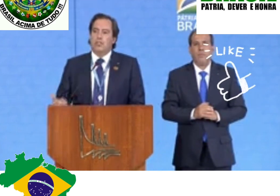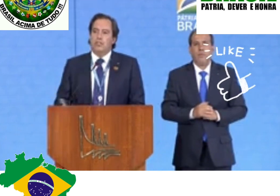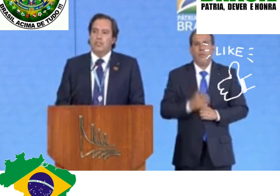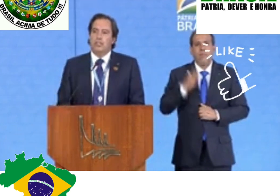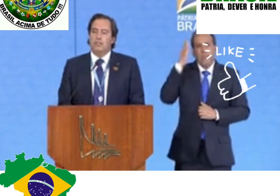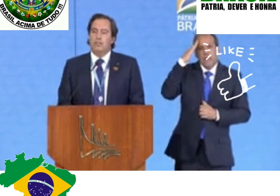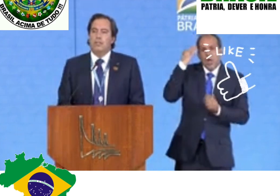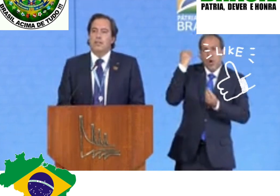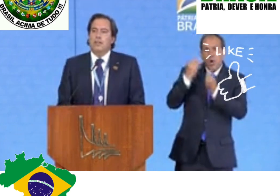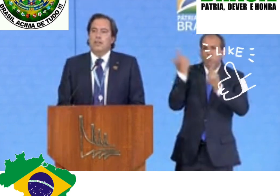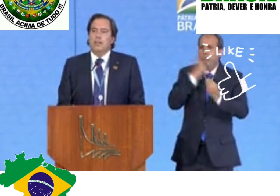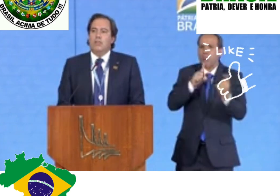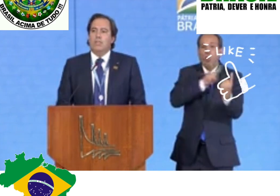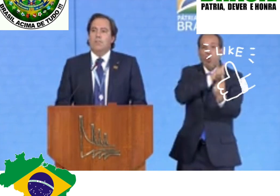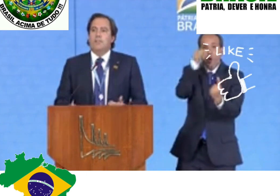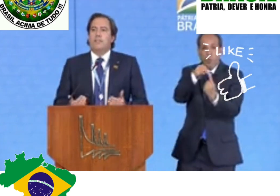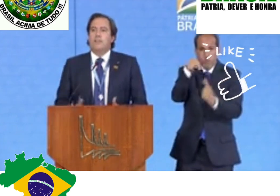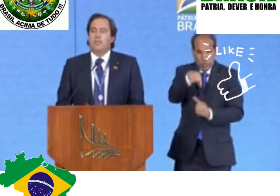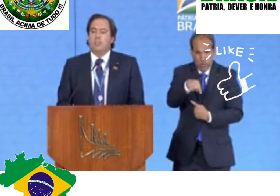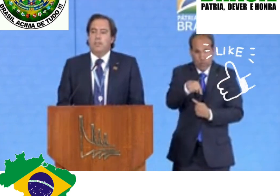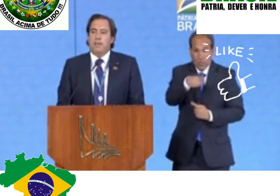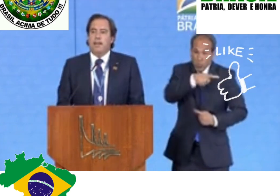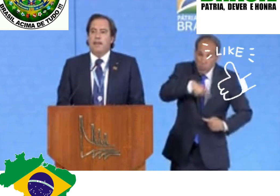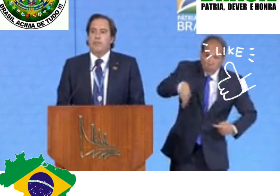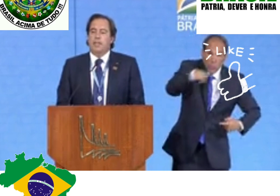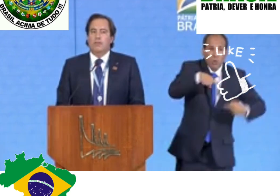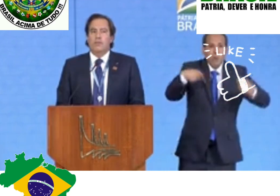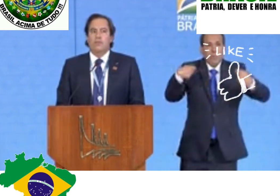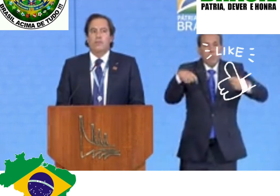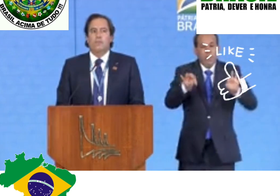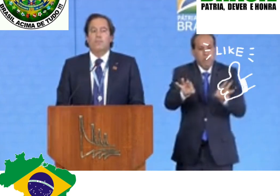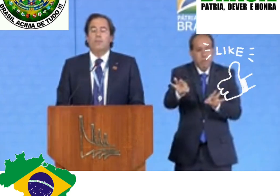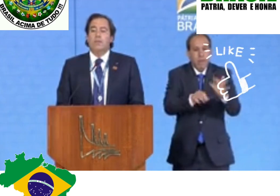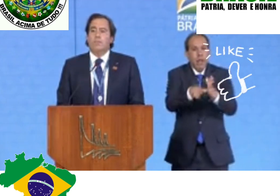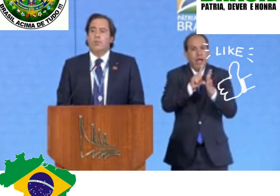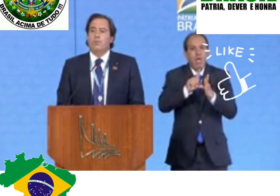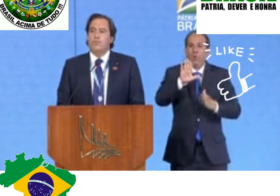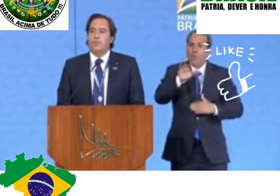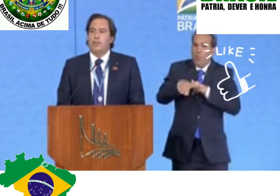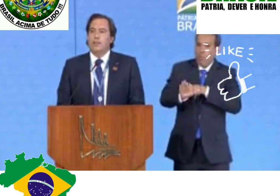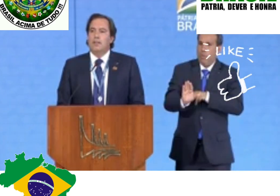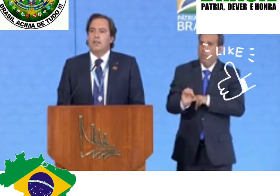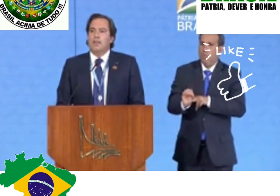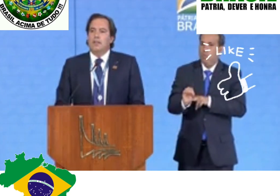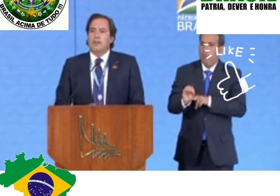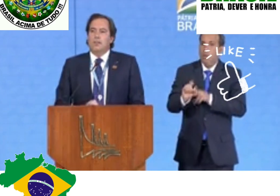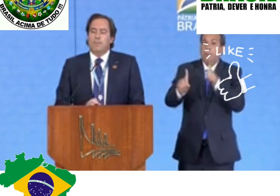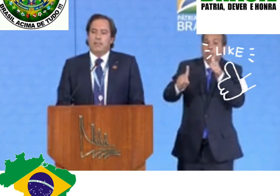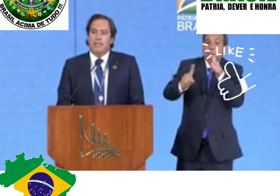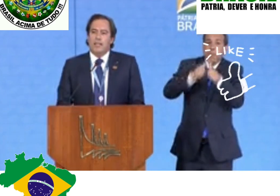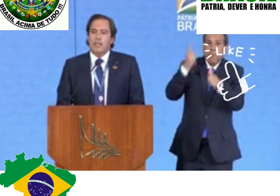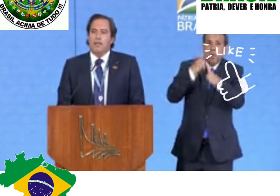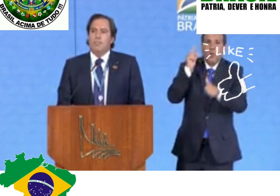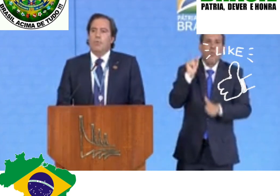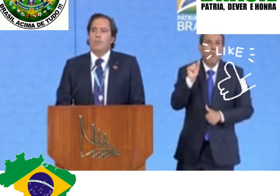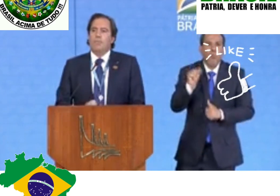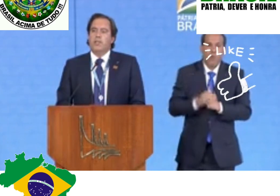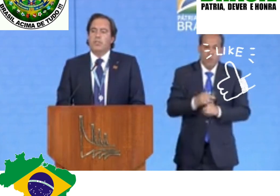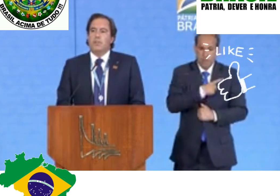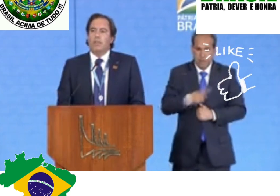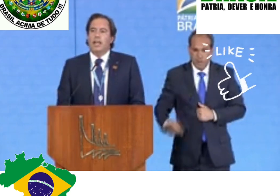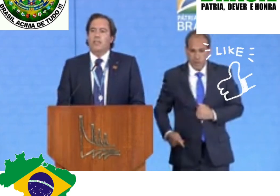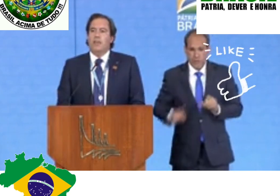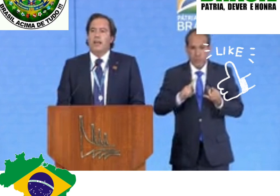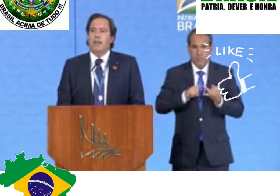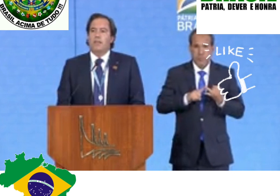foi atingido, nós precisamos preparar o banco. Primeiro ponto foi, o presidente da República, o